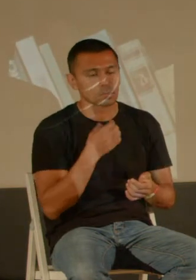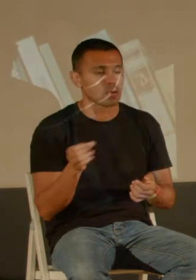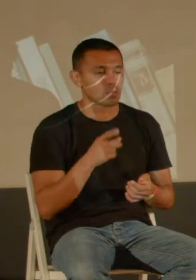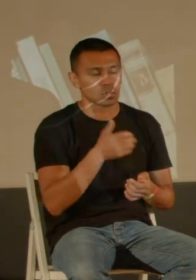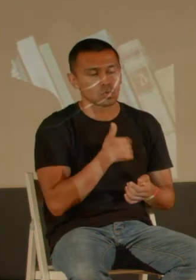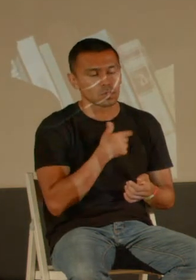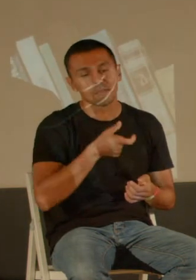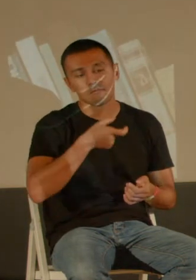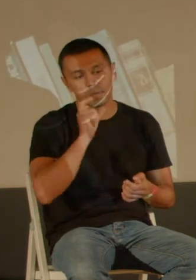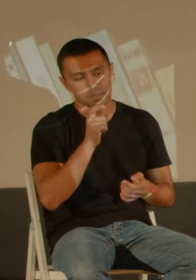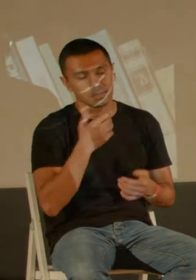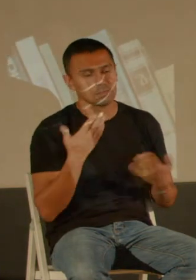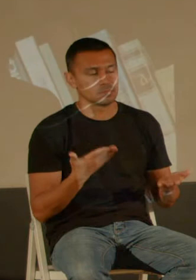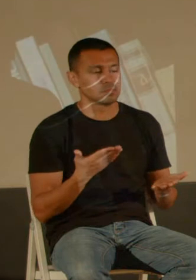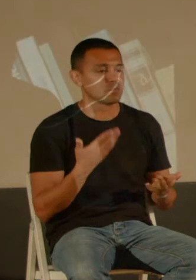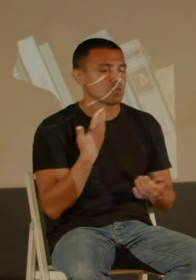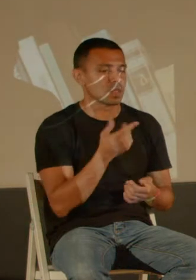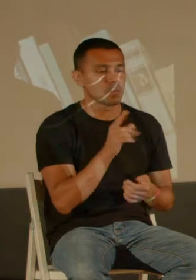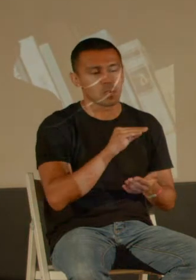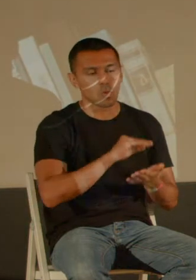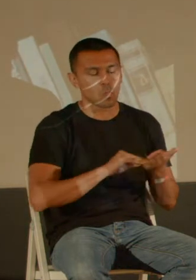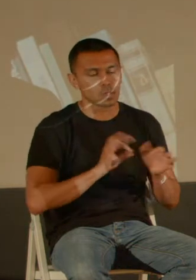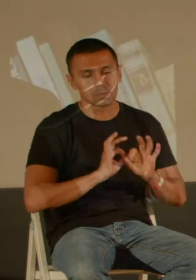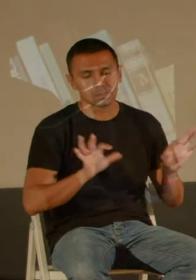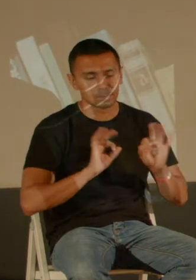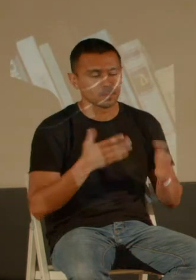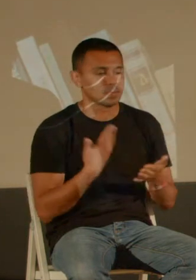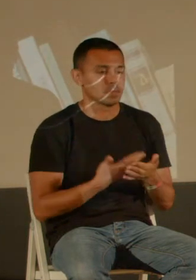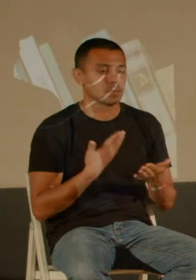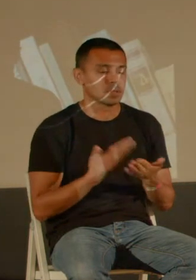можете захотіти випити. Тобто вона там описує, наприклад,